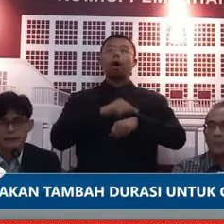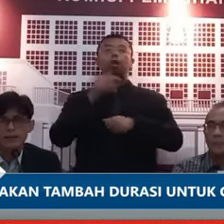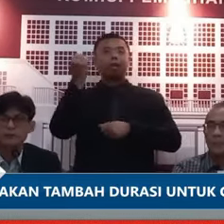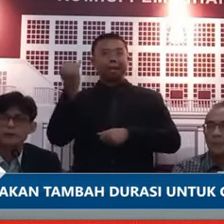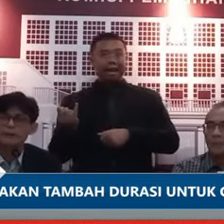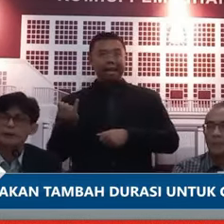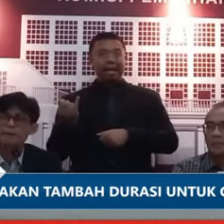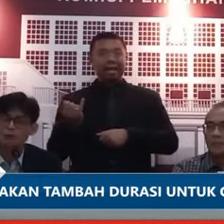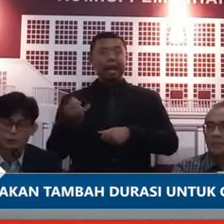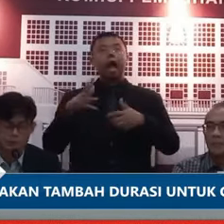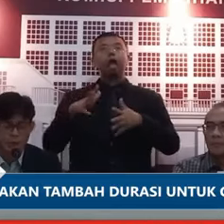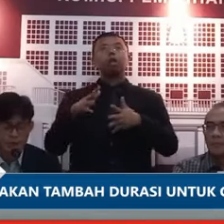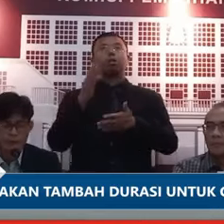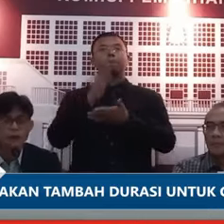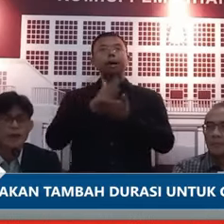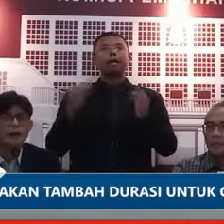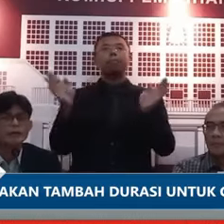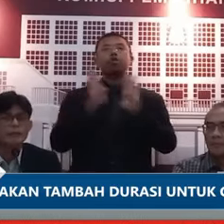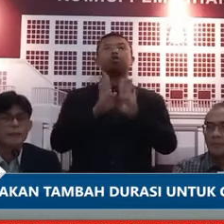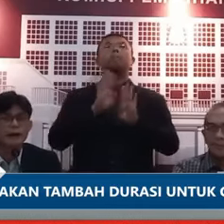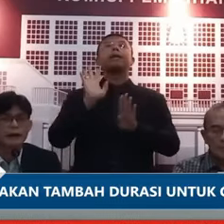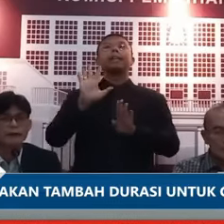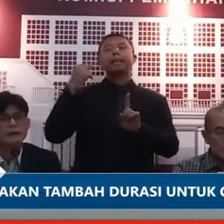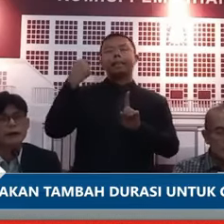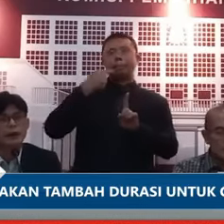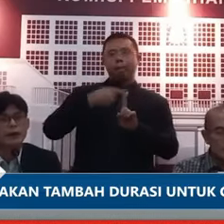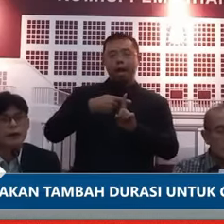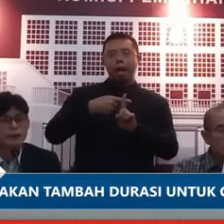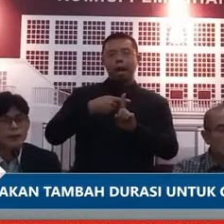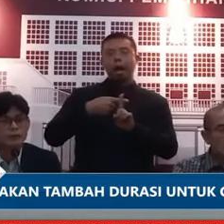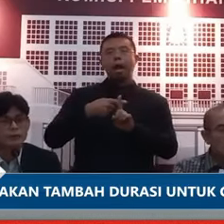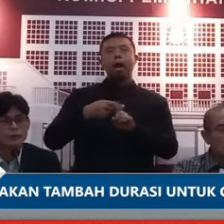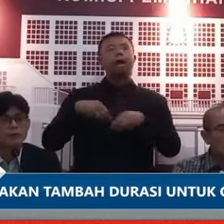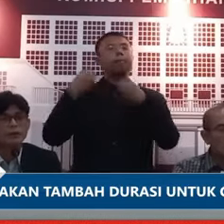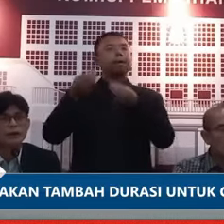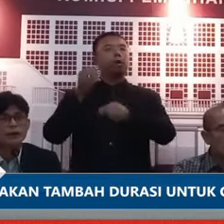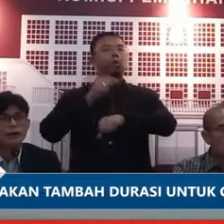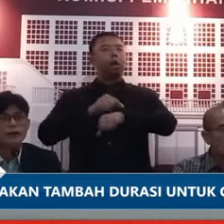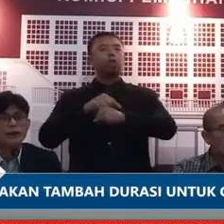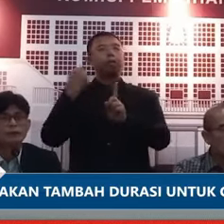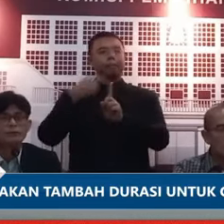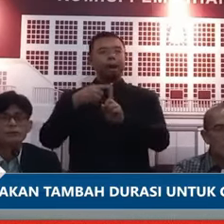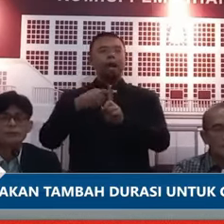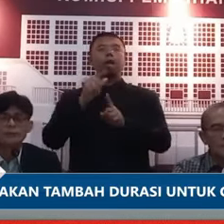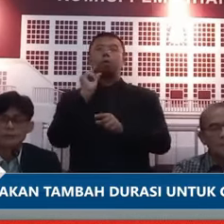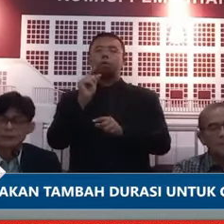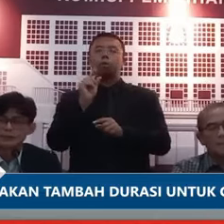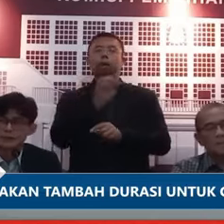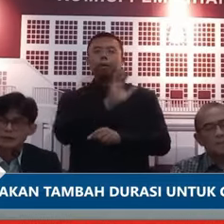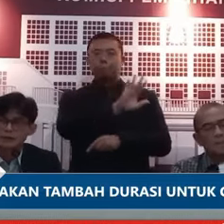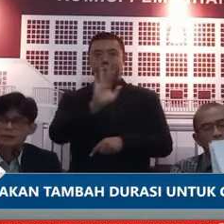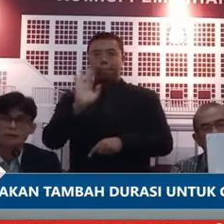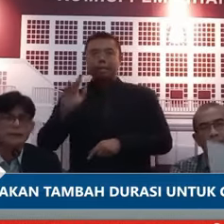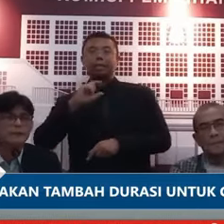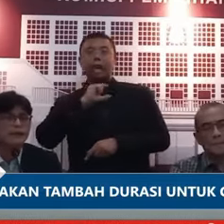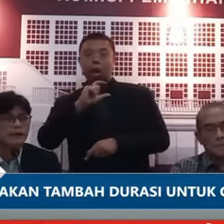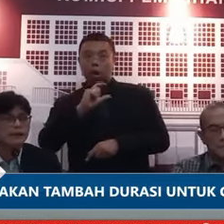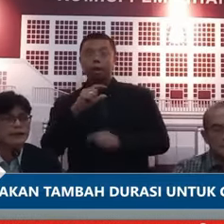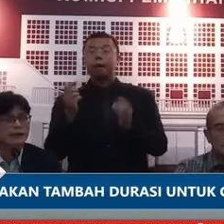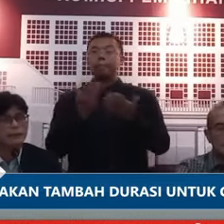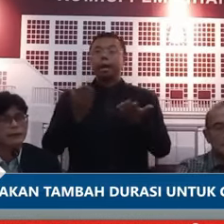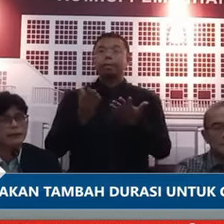durasi ini juga dilakukan karena hasil analisis selama 4 kali gelaran debat yang ditayangkan di televisi menunjukkan antusiasme publik yang sangat